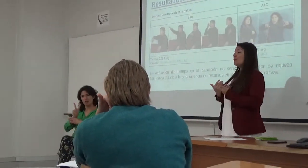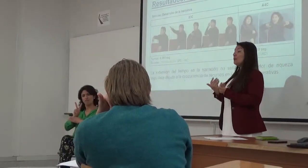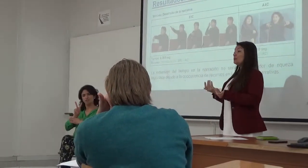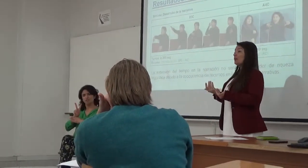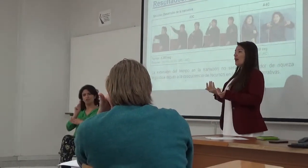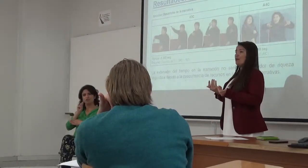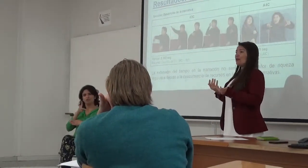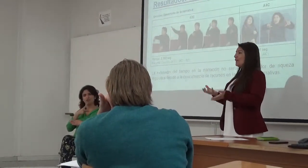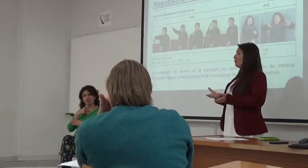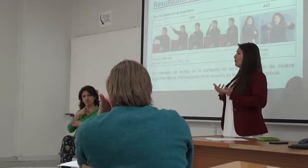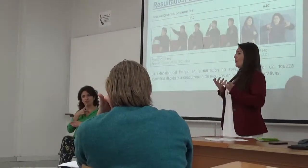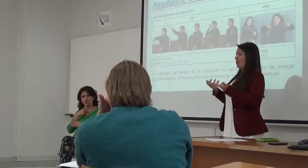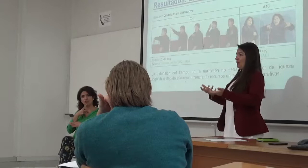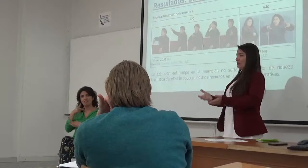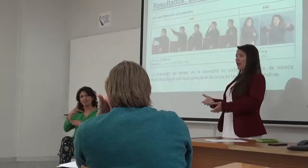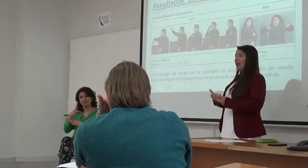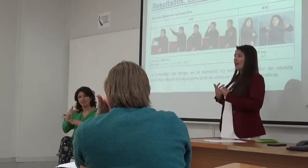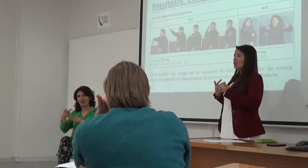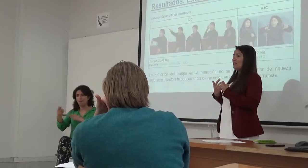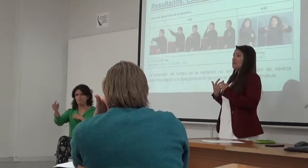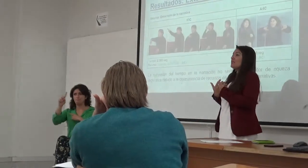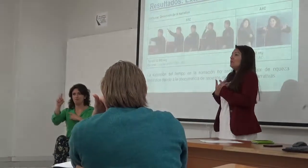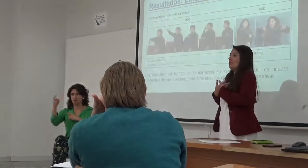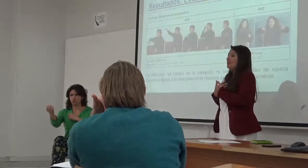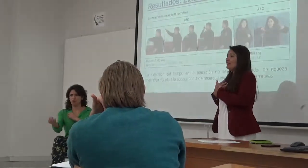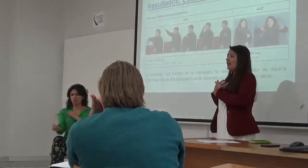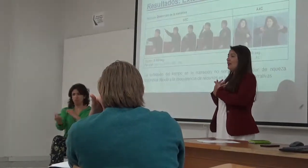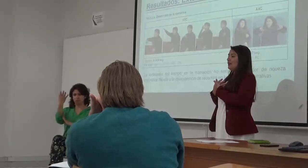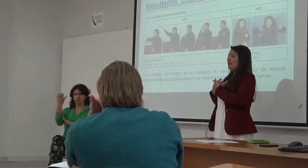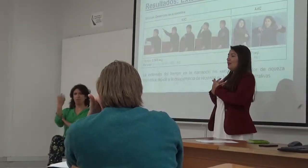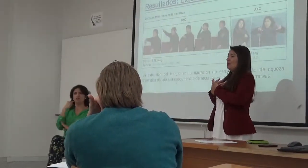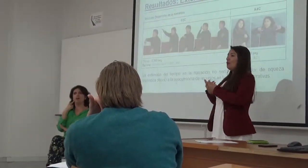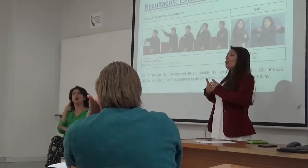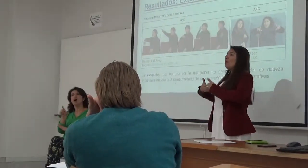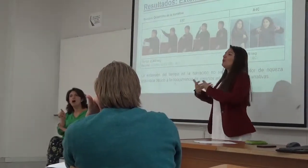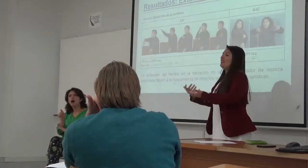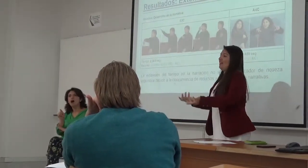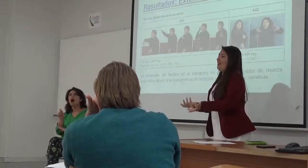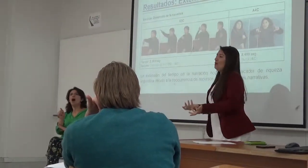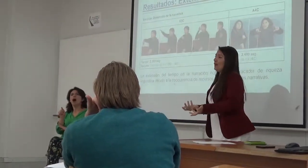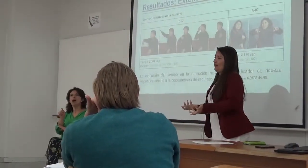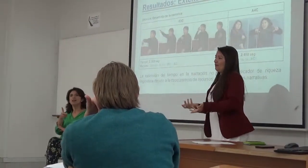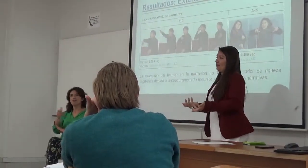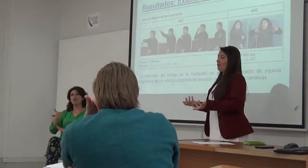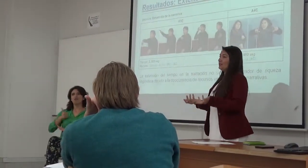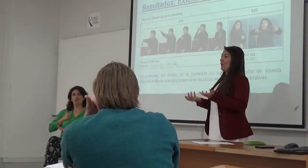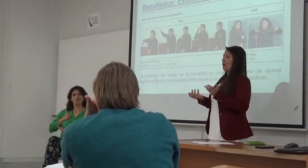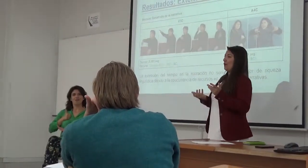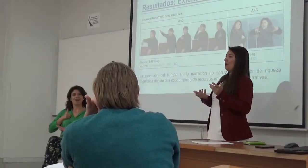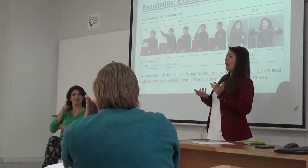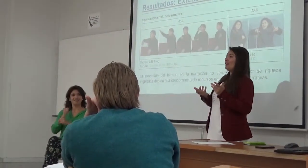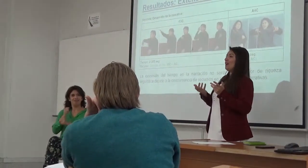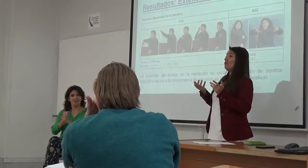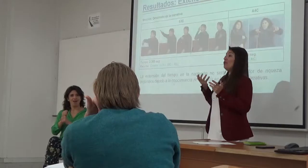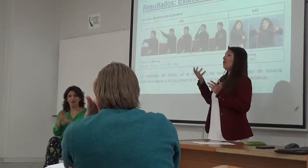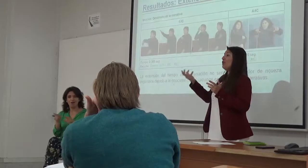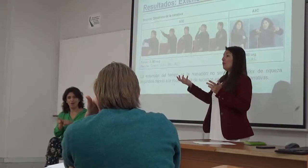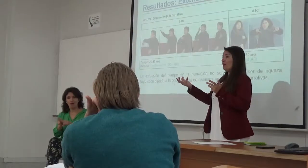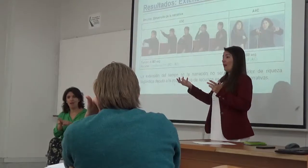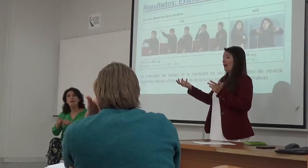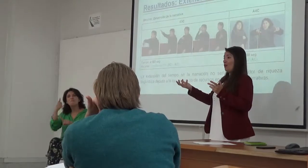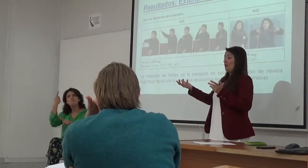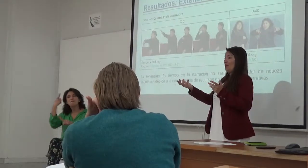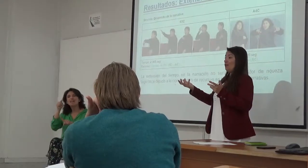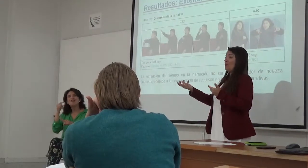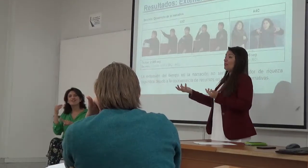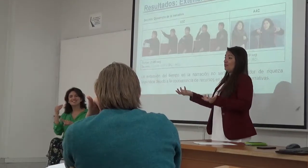me hace una pregunta, aunque sea espontánea, aunque sea una narración de mi experiencia, uno cumple una tarea igual. Entonces, a lo mejor está influido